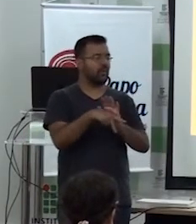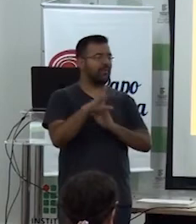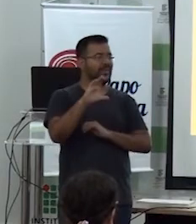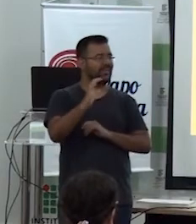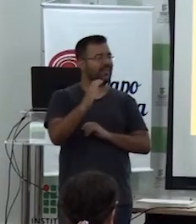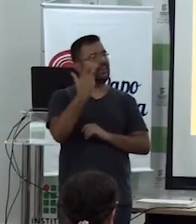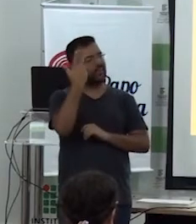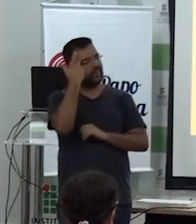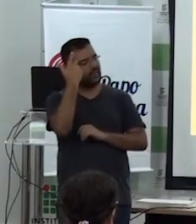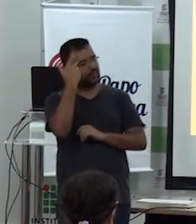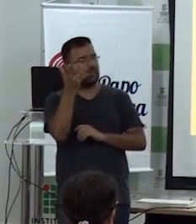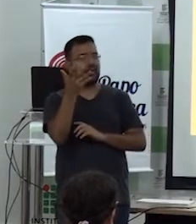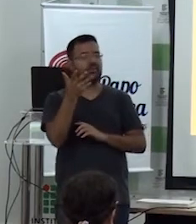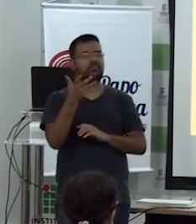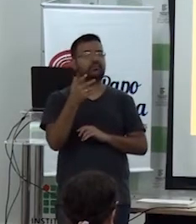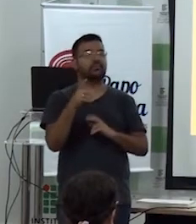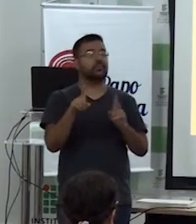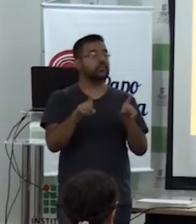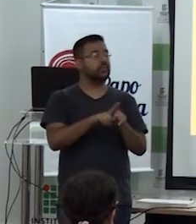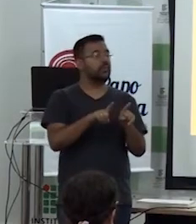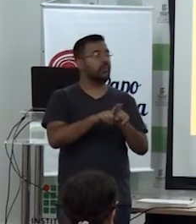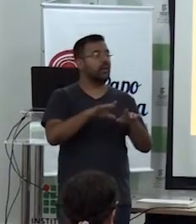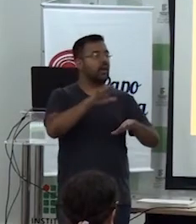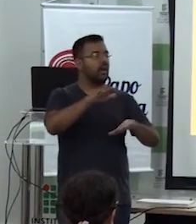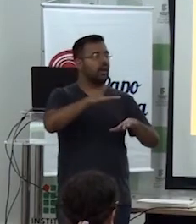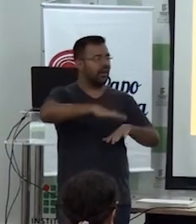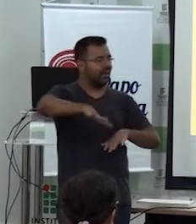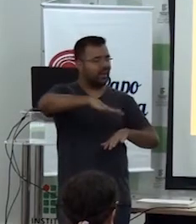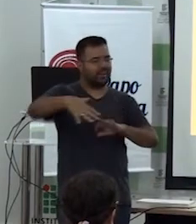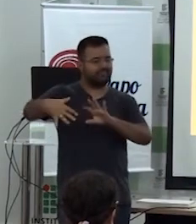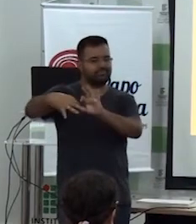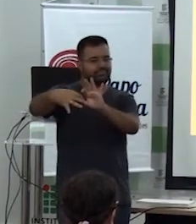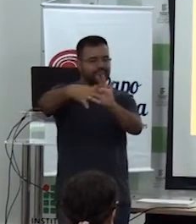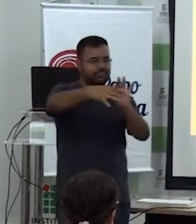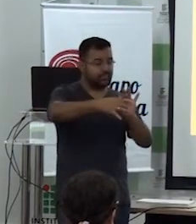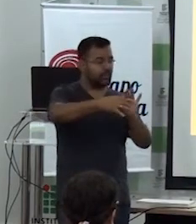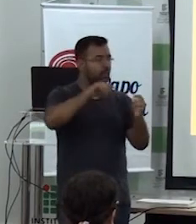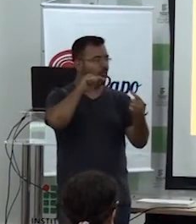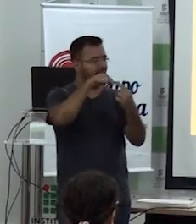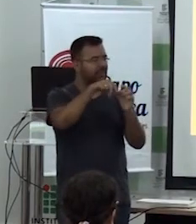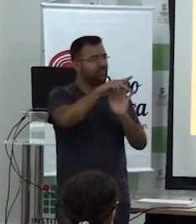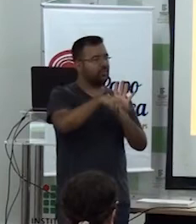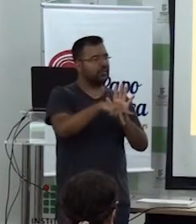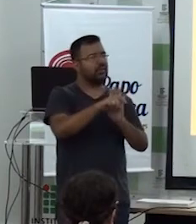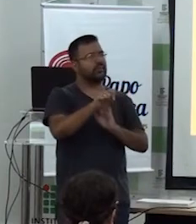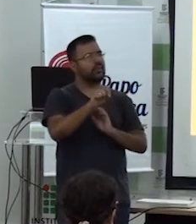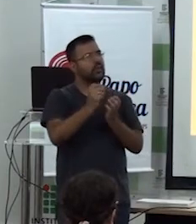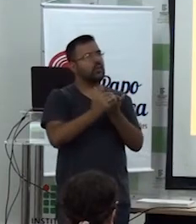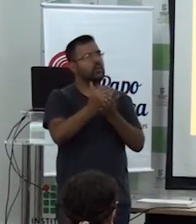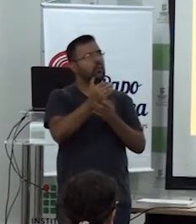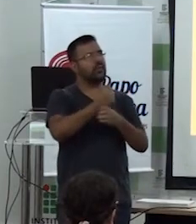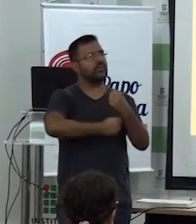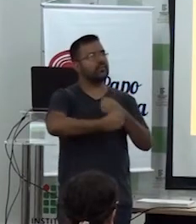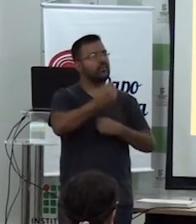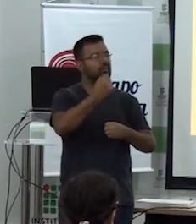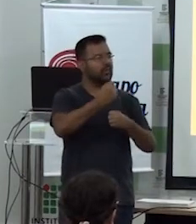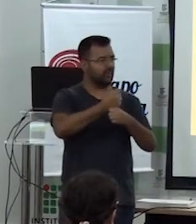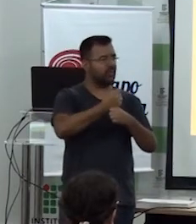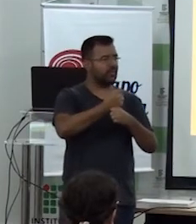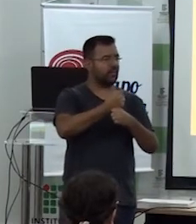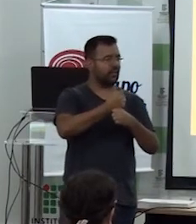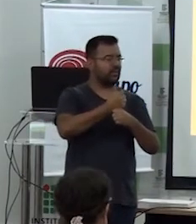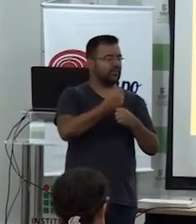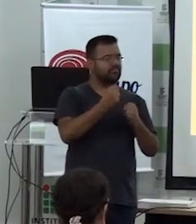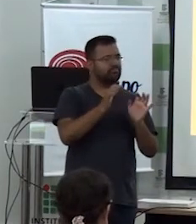ciências naturais e das áreas de fronteiras, né? E aí a ideia desse projeto, ele começou o ano passado, finalzinho